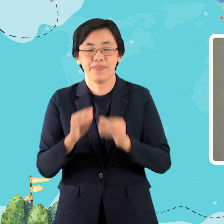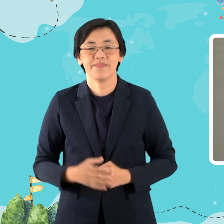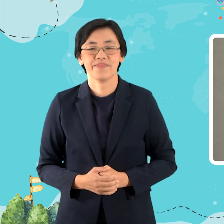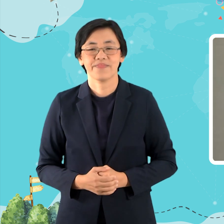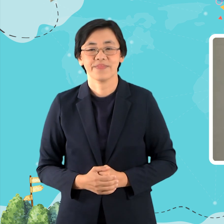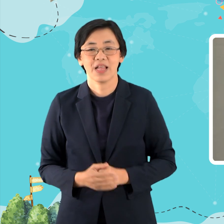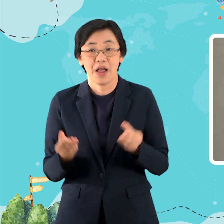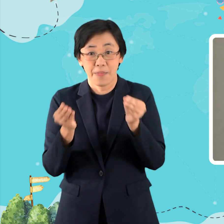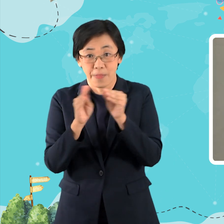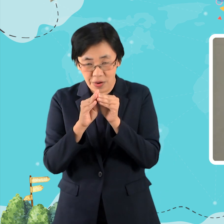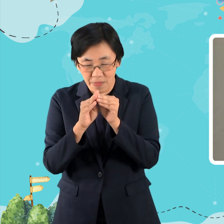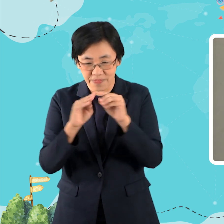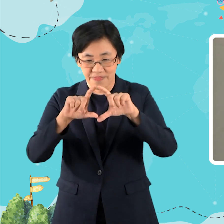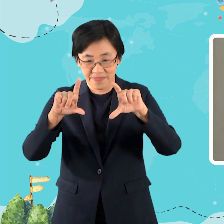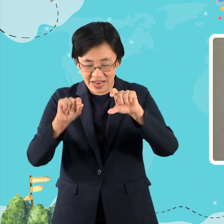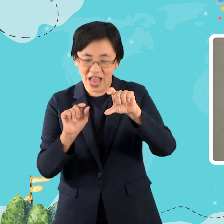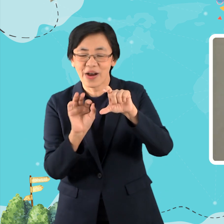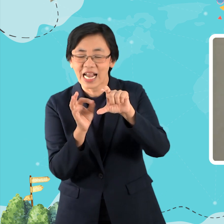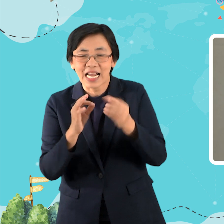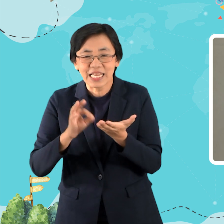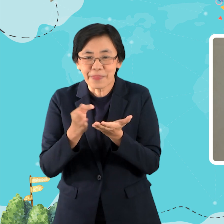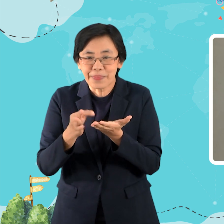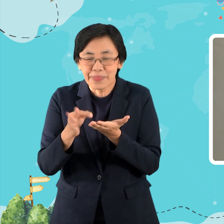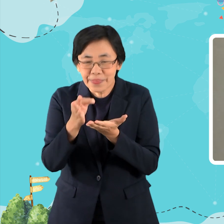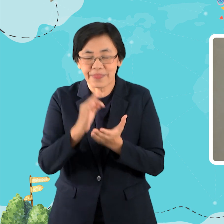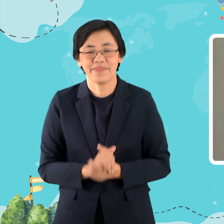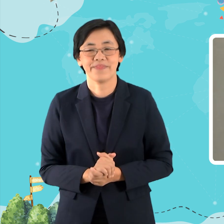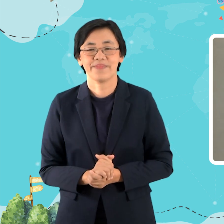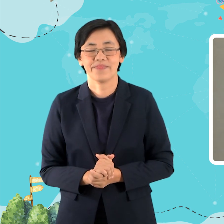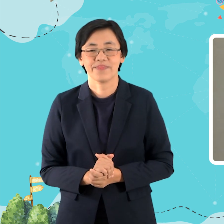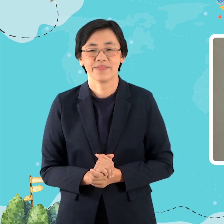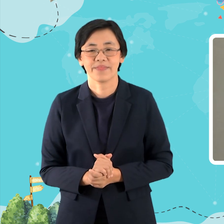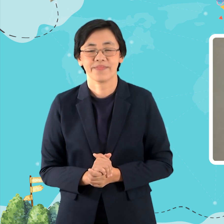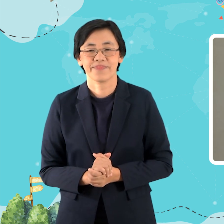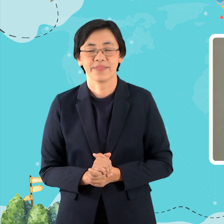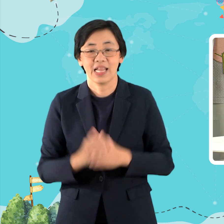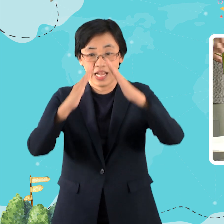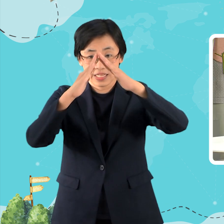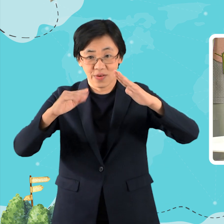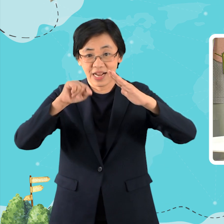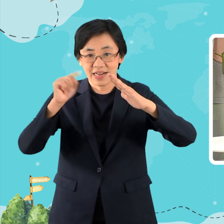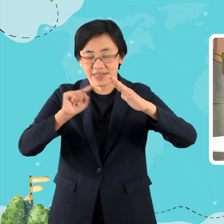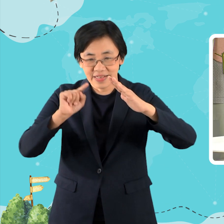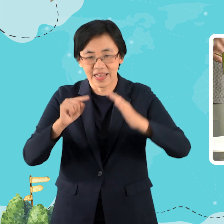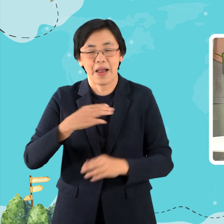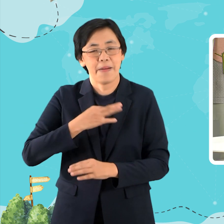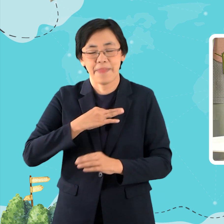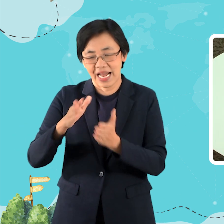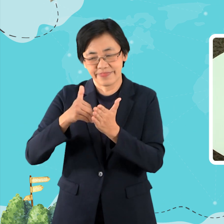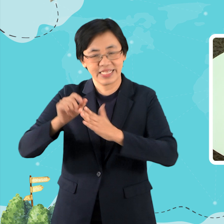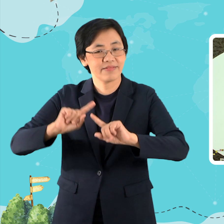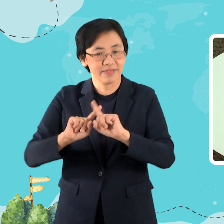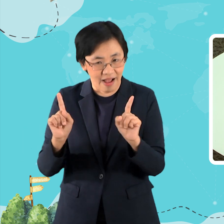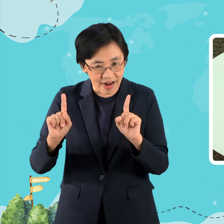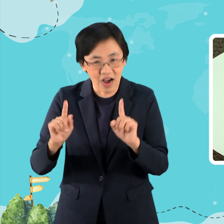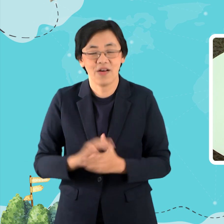บกันเดี๋ยวเราจะเย็บง่ายๆชิ้นเล็กแค่นี้เป็นตัวบ้านนะคะส่วนหลังคาบ้านก็ใช้ผ้